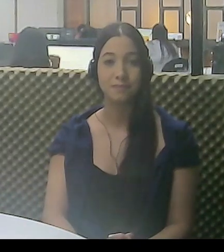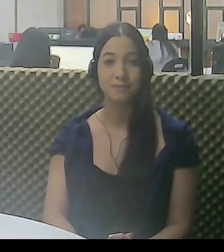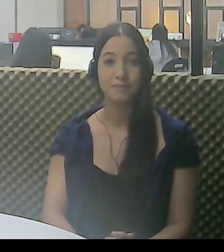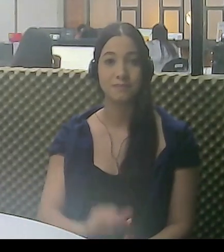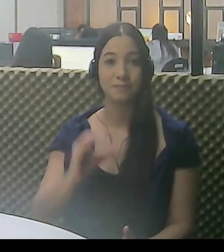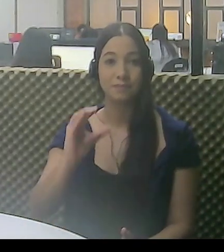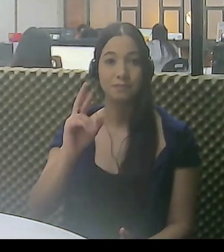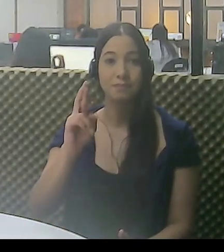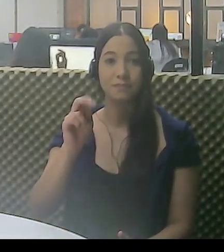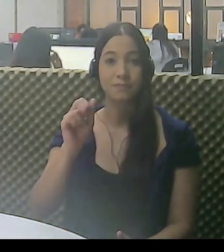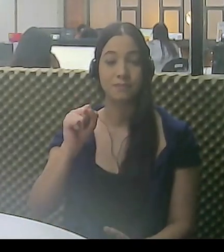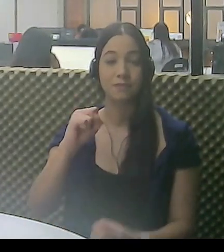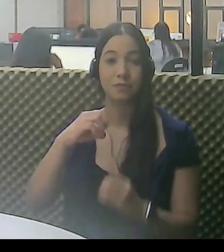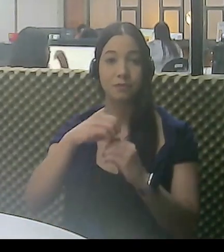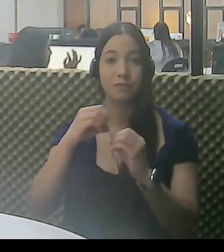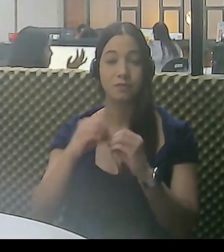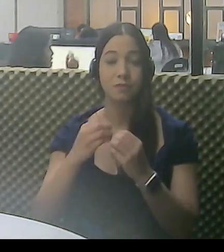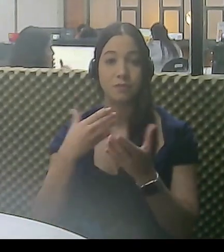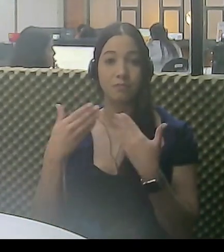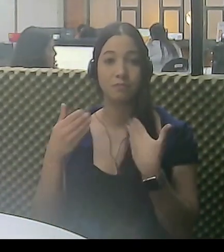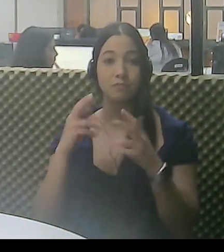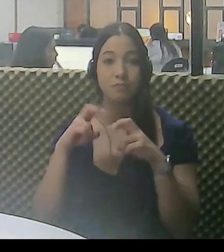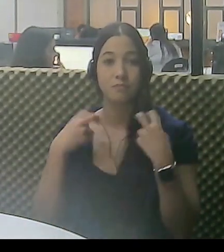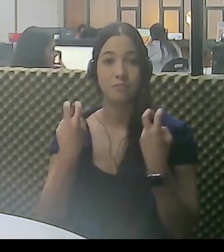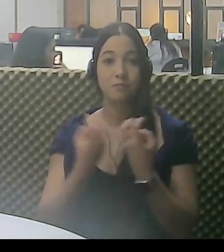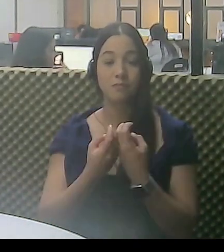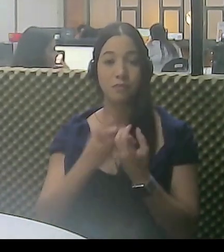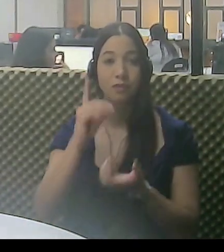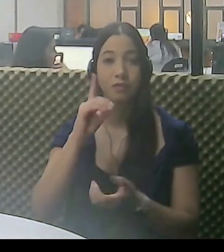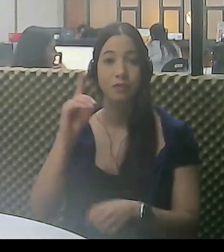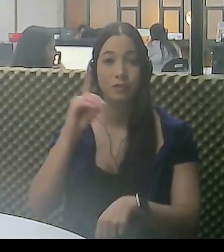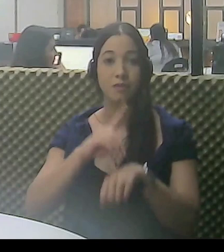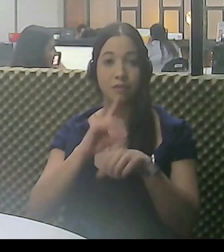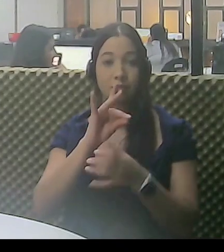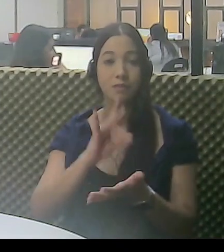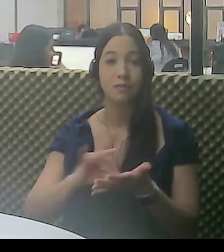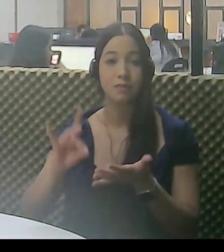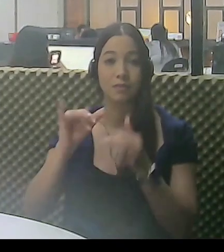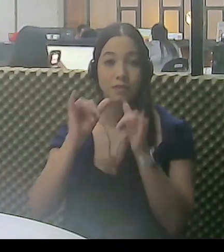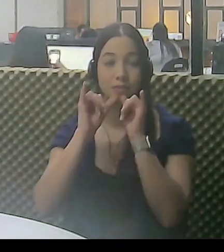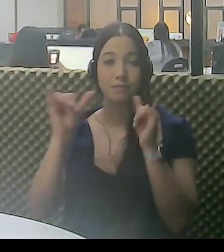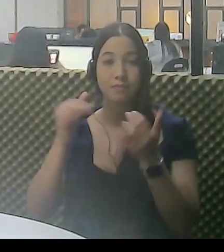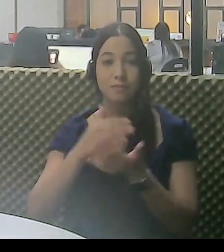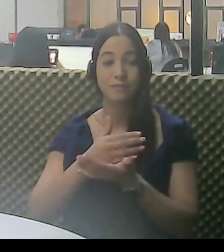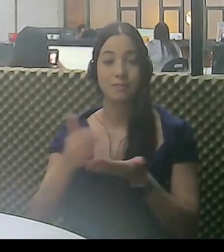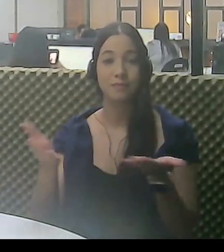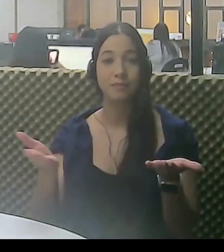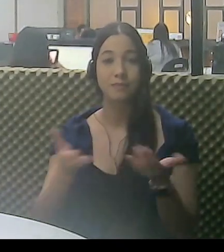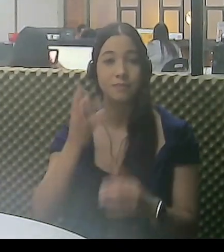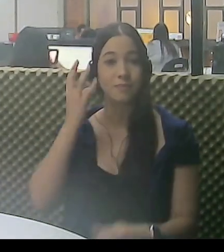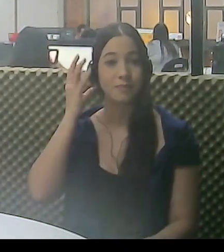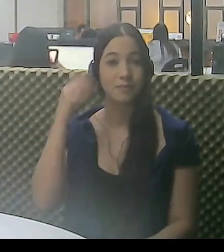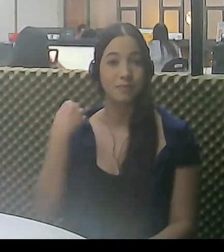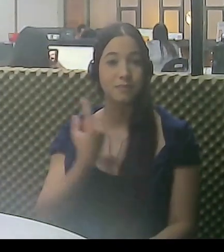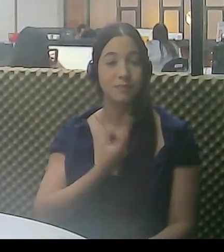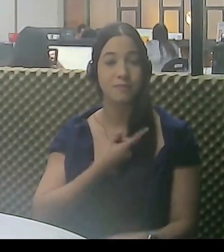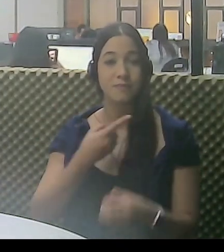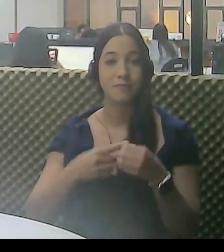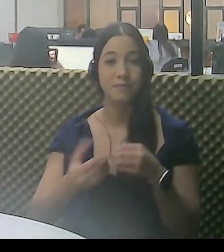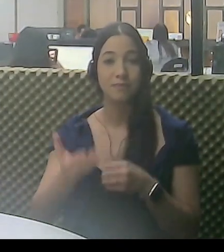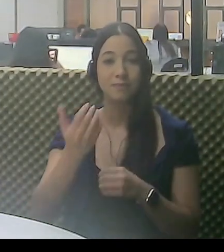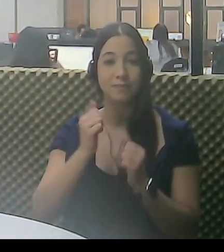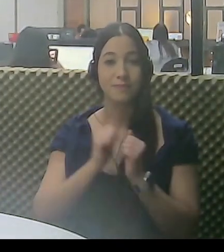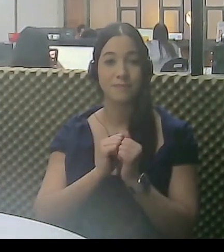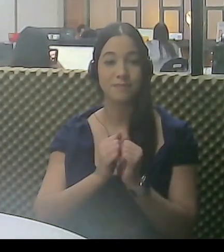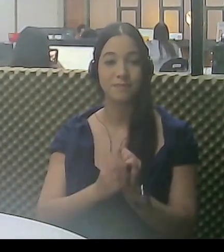Cras Shopping Park terá roda de conversa sobre combate à dengue. Essas e outras notícias a partir de agora na Rádio Nossa Cidade.